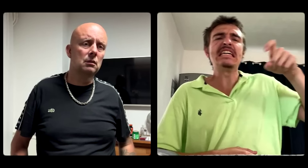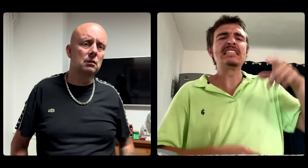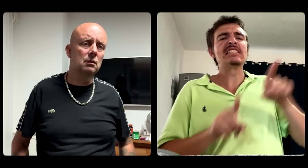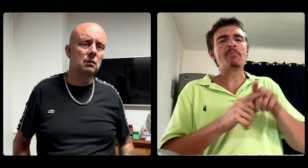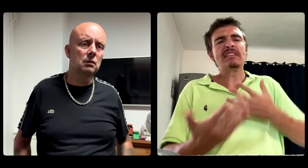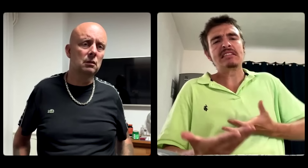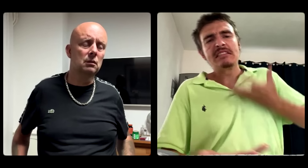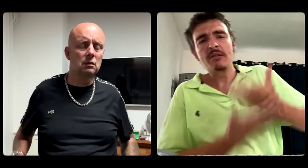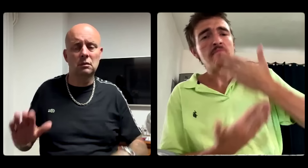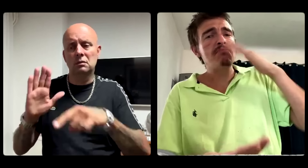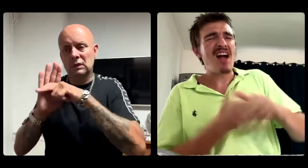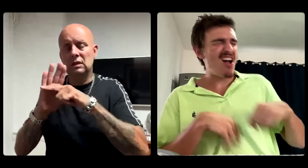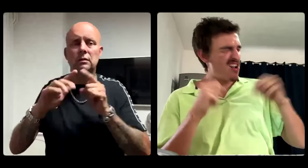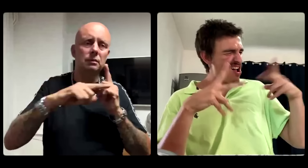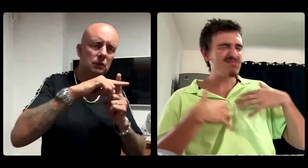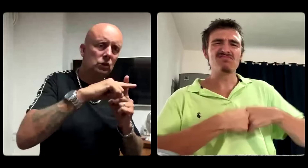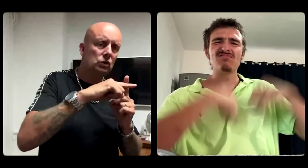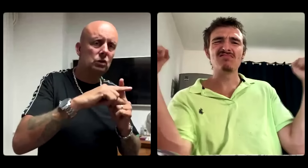Nee, niet doen.